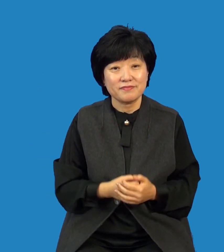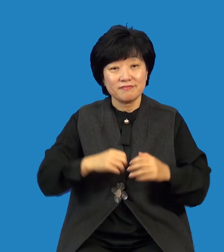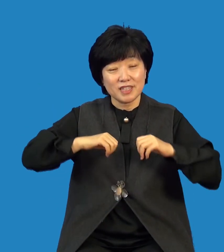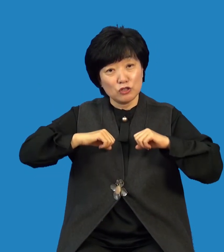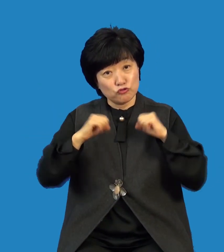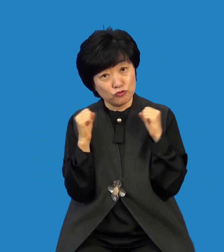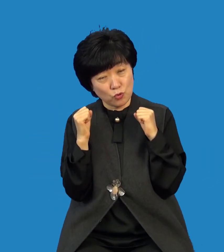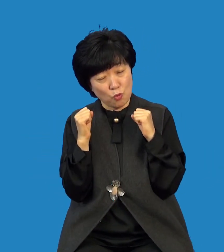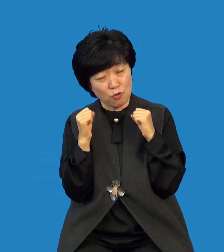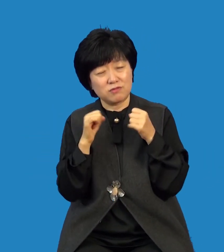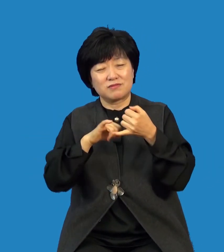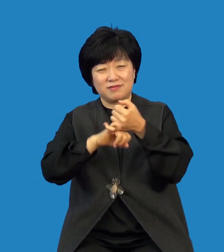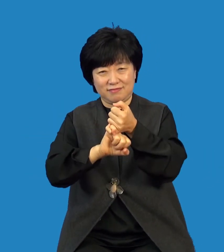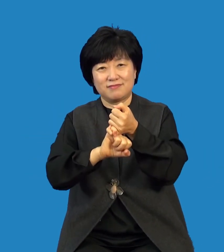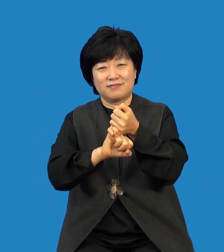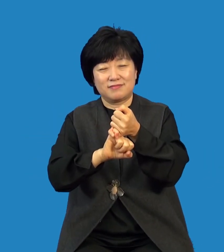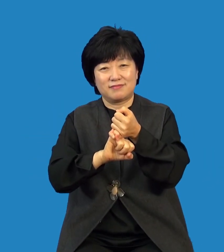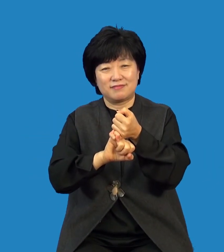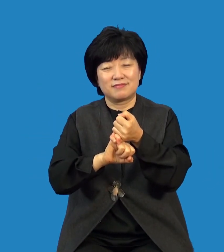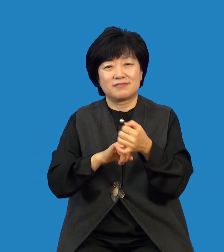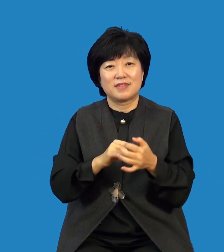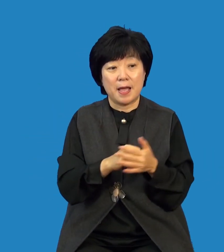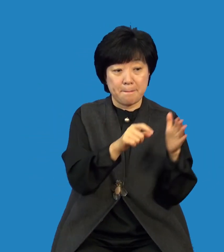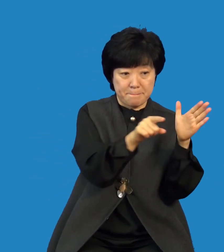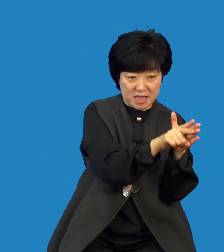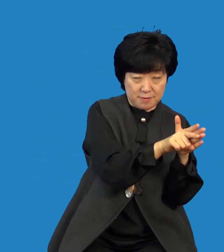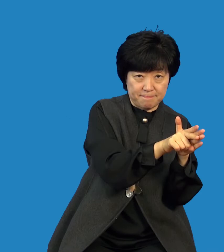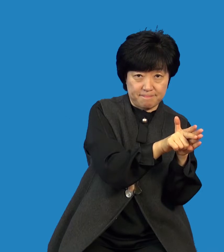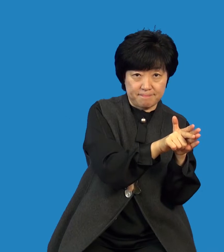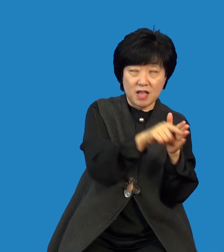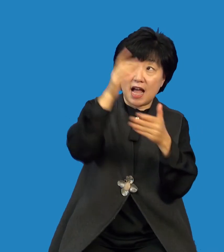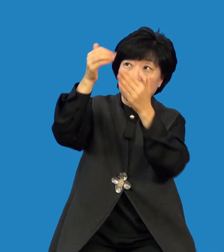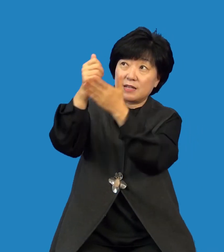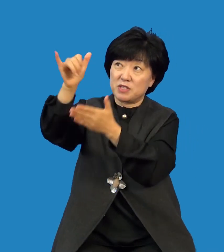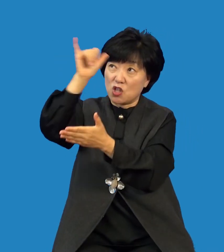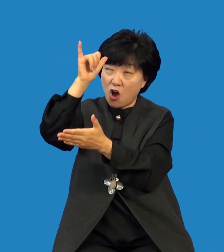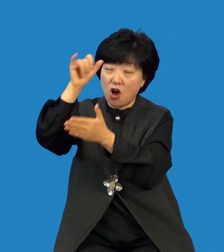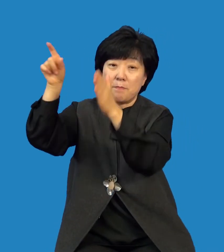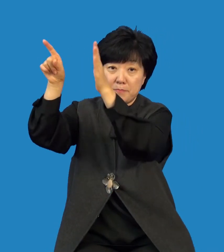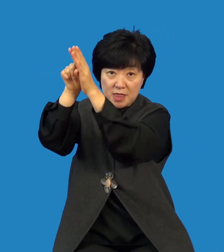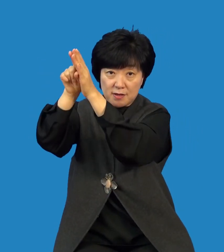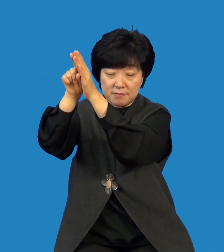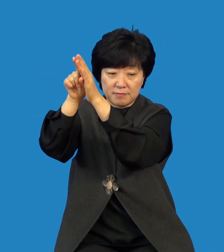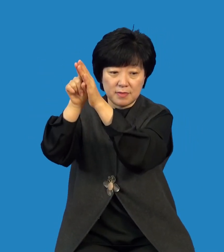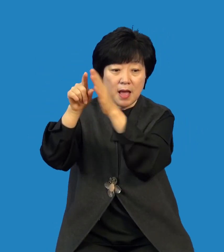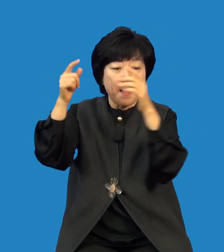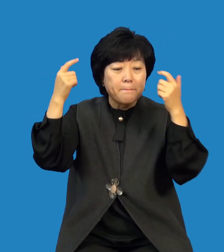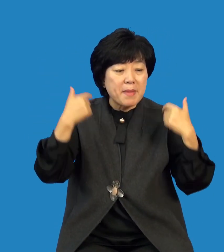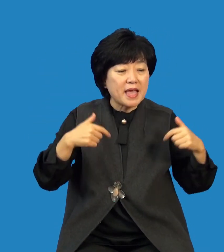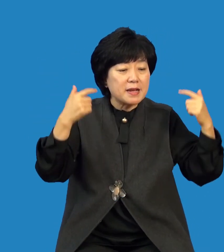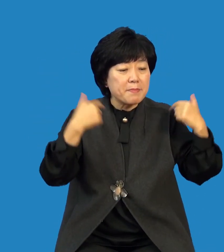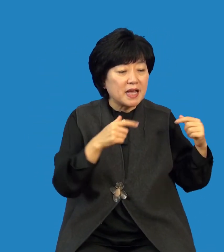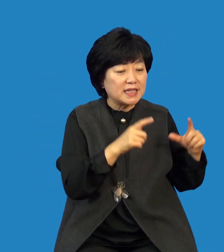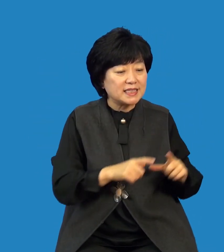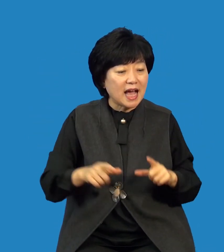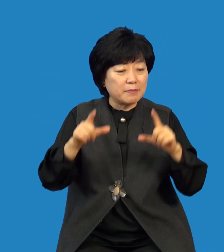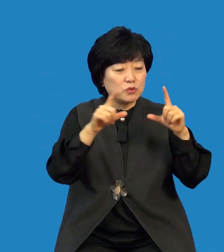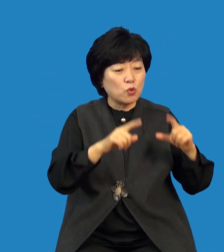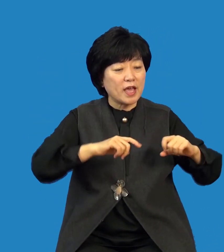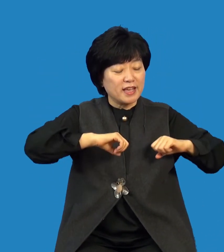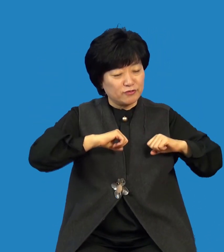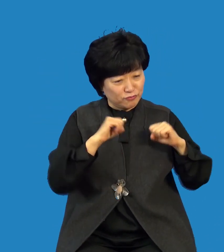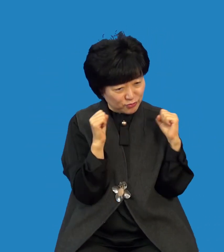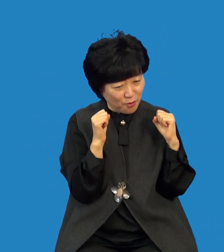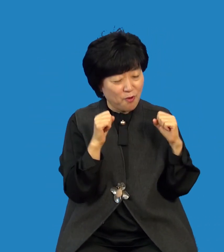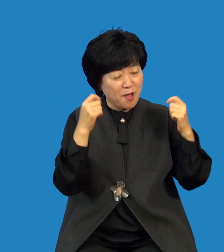순종이라고 하는 걸 꼭 기억하십시오. 아무리 여러분에게 믿음이 있어도 순종이라고 하는 매일매일의 삶 가운데 하나님과 동행하고 매일매일 하나님